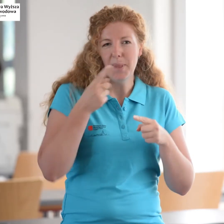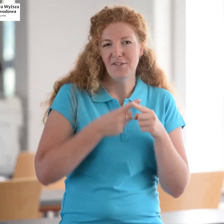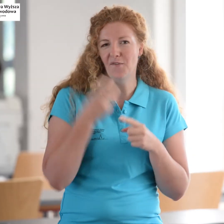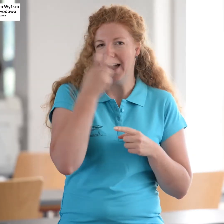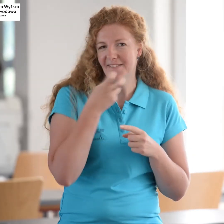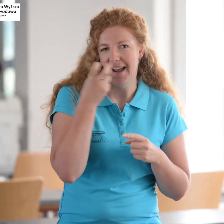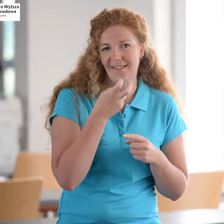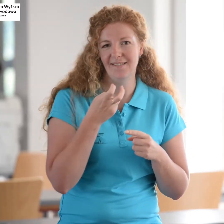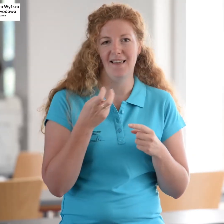dodatkowe atrakcje